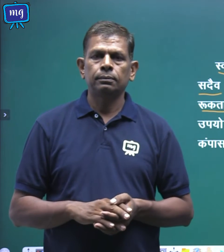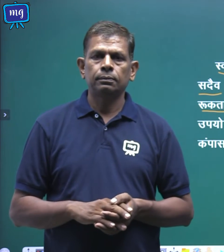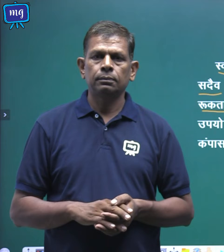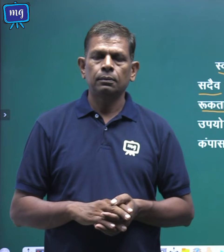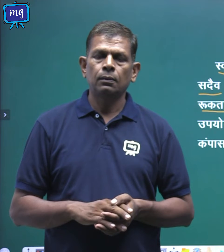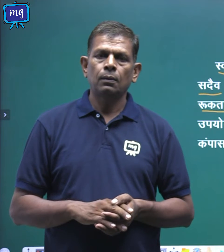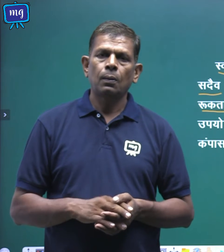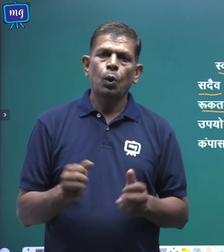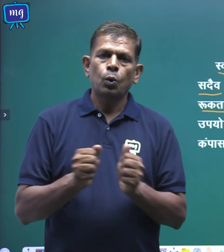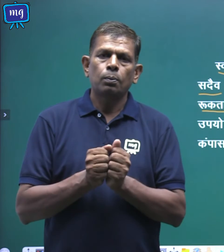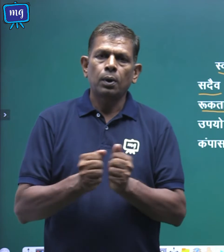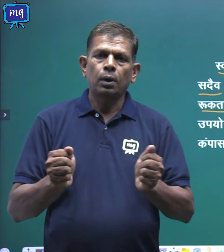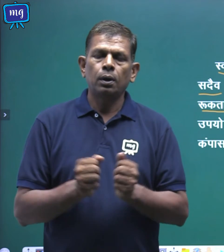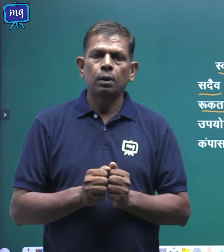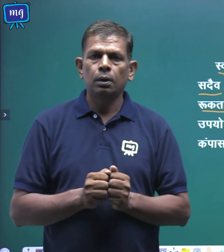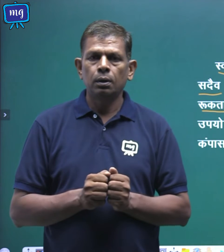चुंबक के